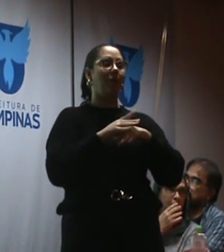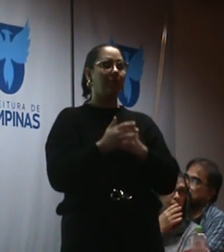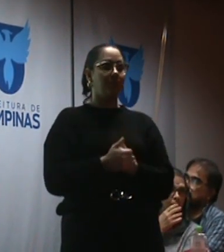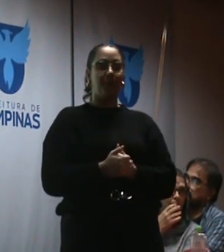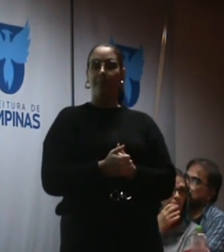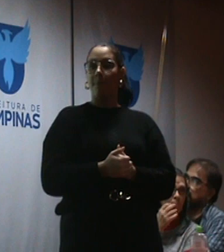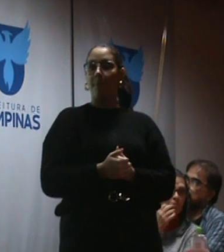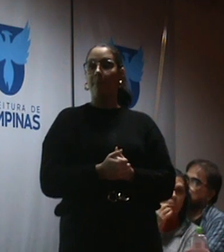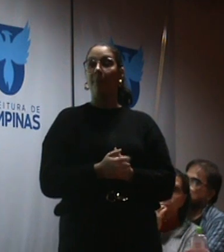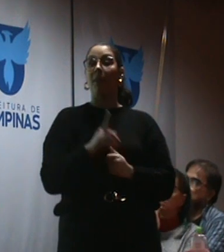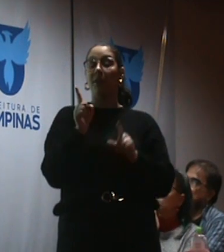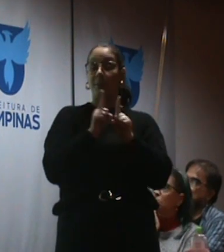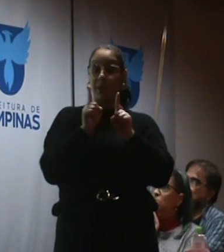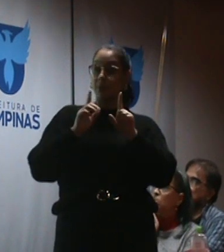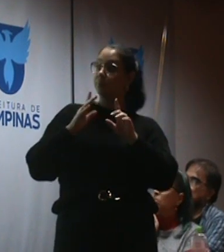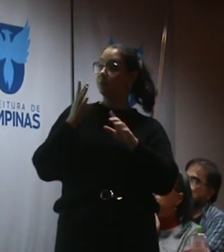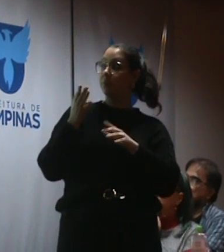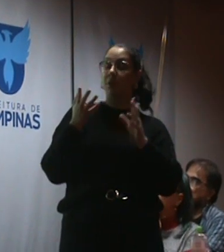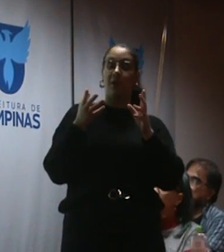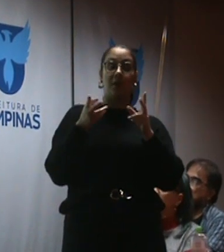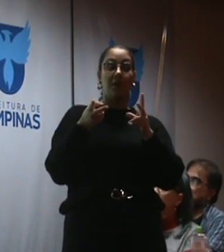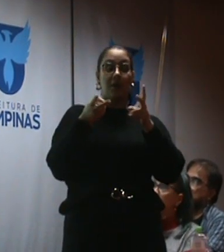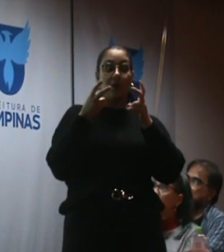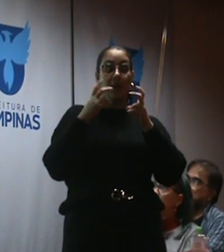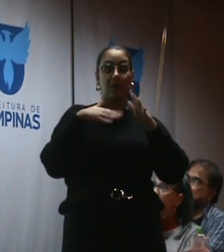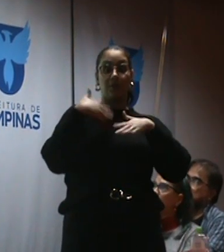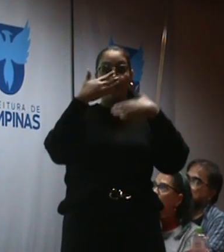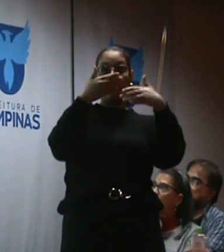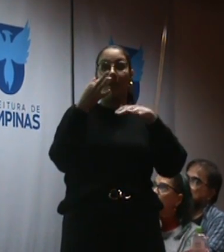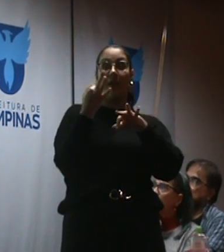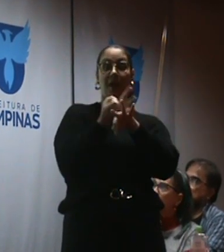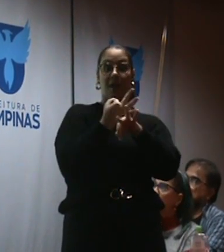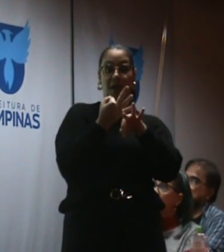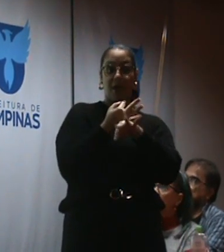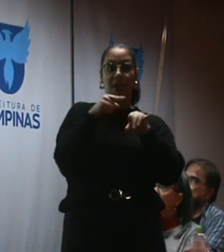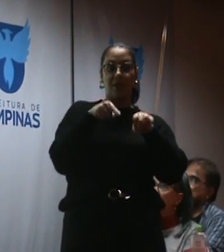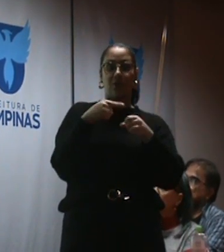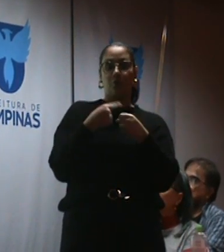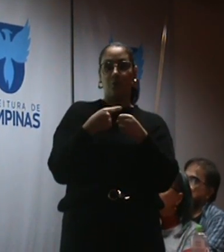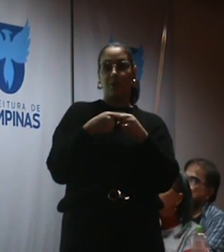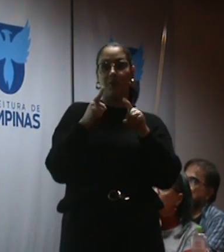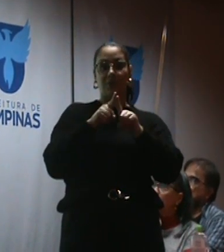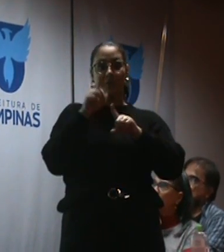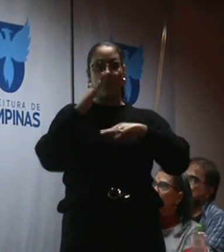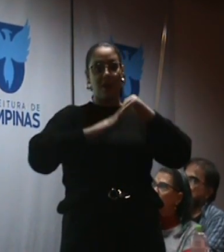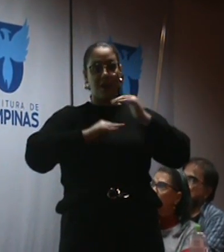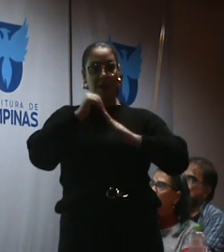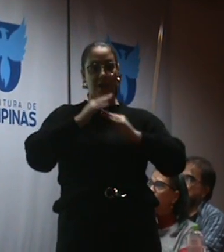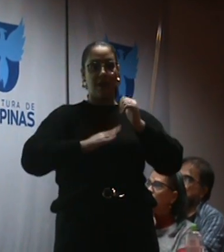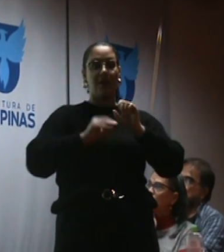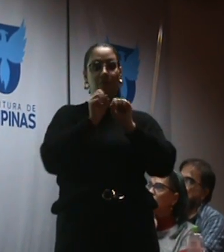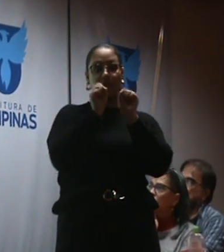visando promover o desenvolvimento da capacidade de resiliência do município, atuação sistêmica de governança para tomada de decisões,